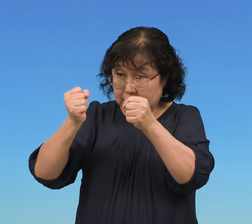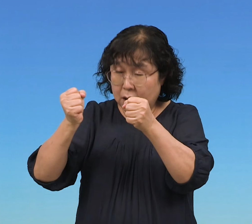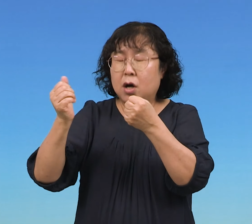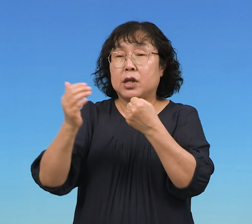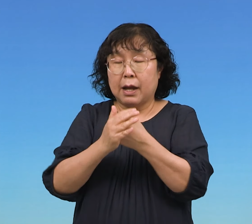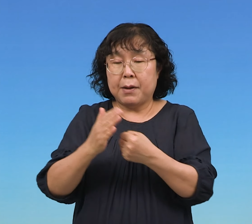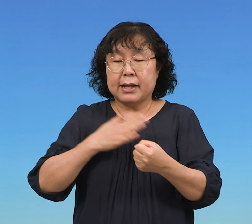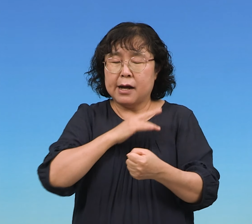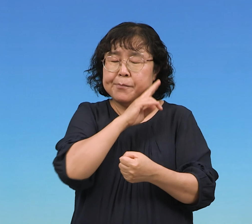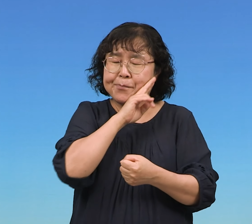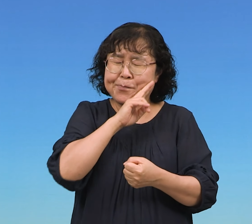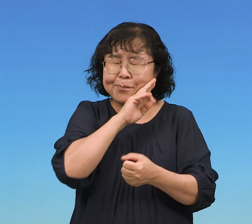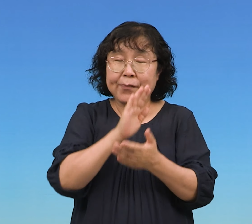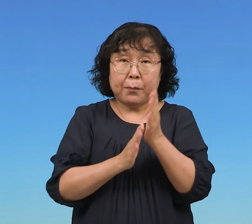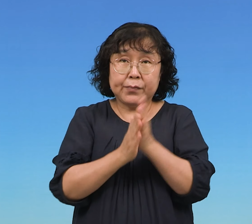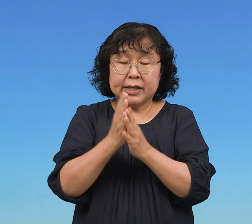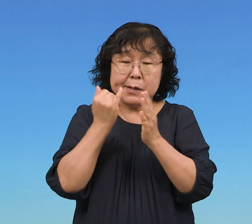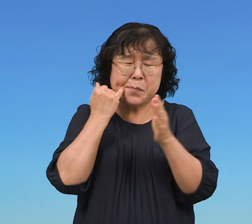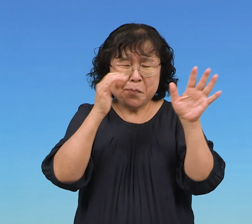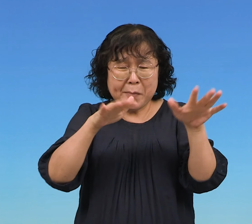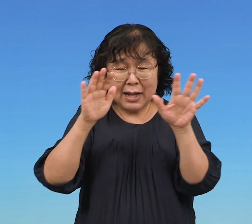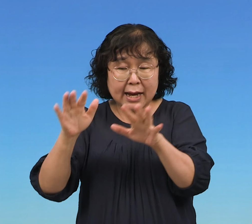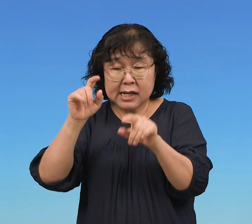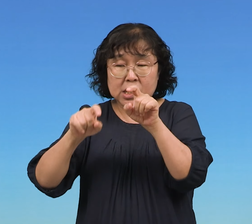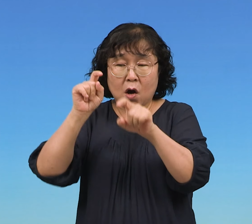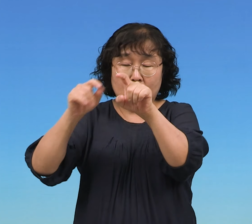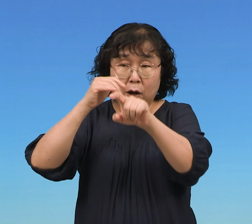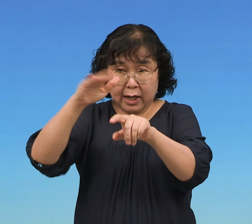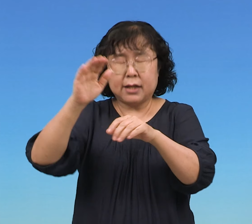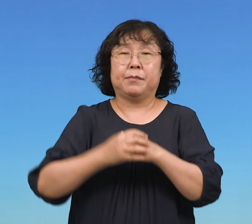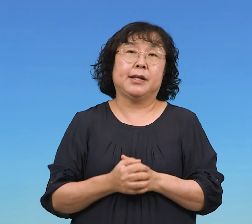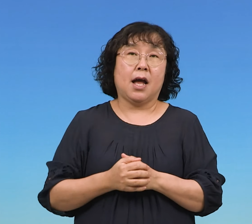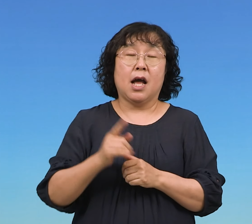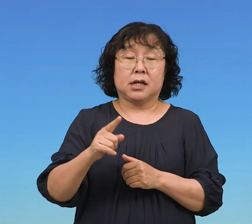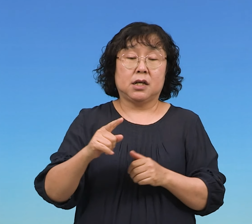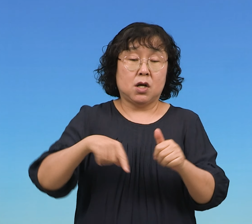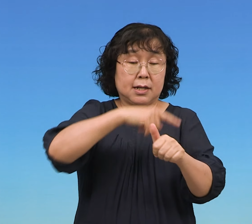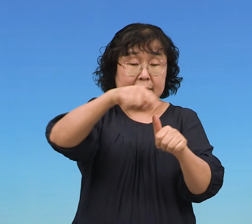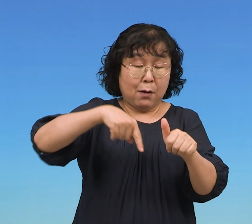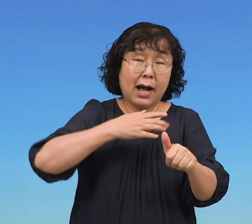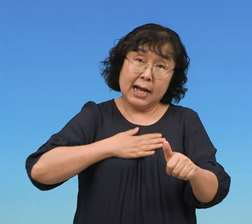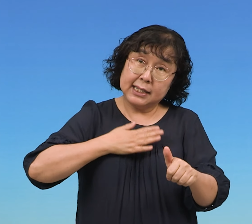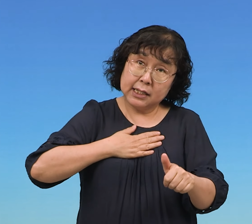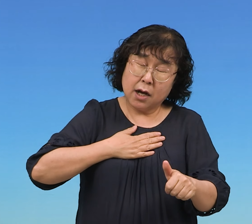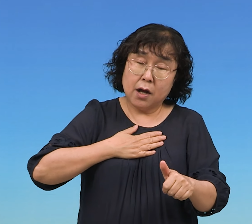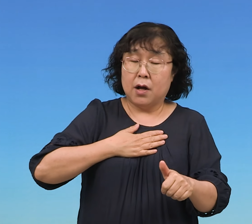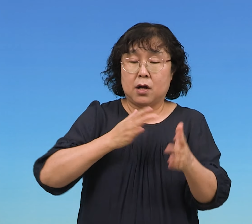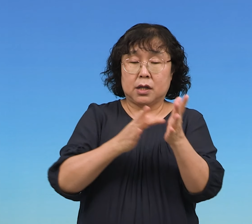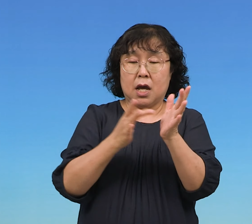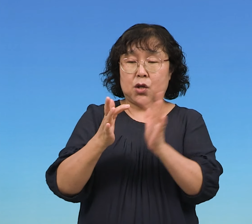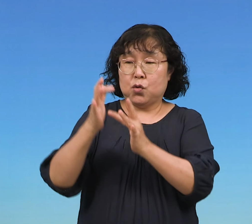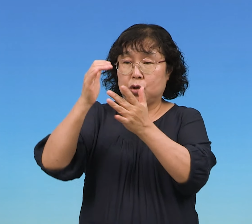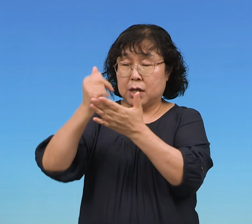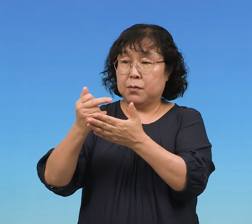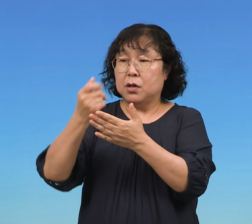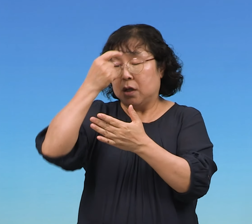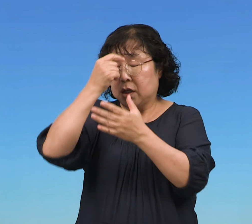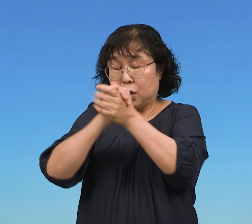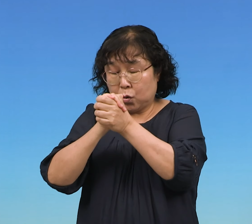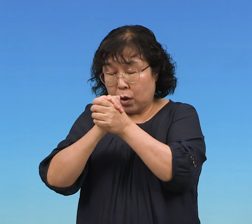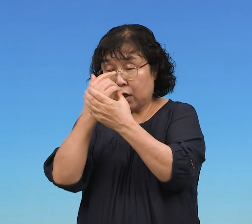않고 바다를 걸어가리라. 그 배경 다 아시죠? 풍랑이 있는 바닷가에서요, 바다에서 예수님은 기도하러 따로 이